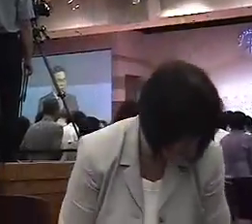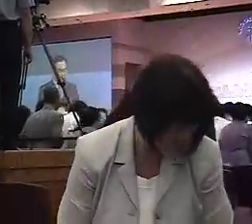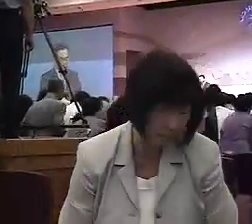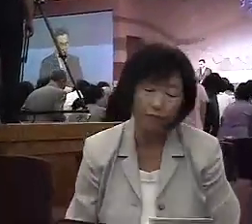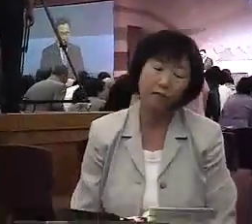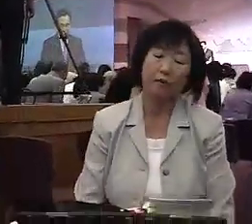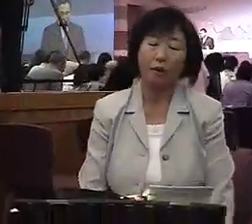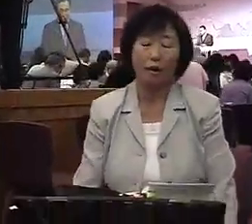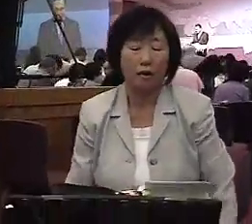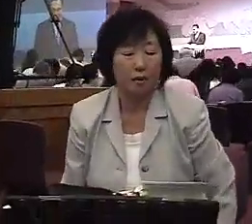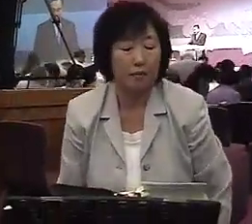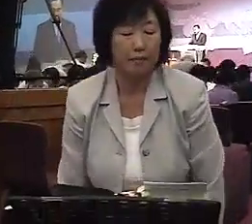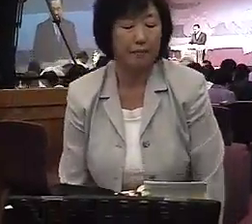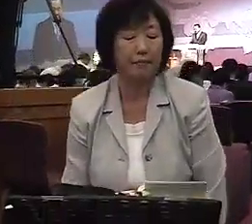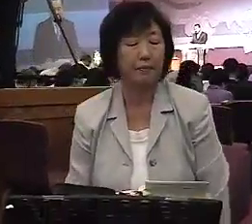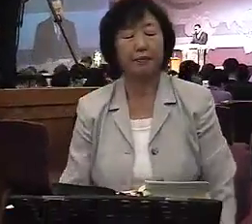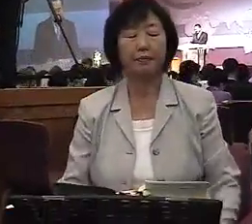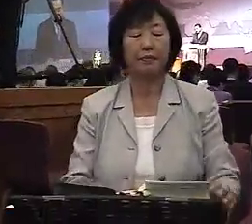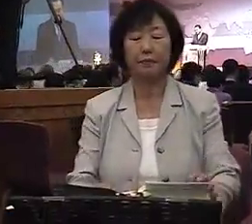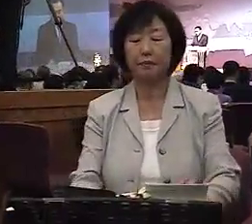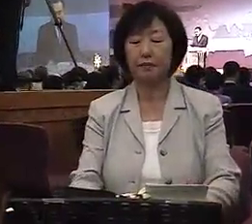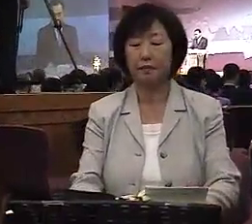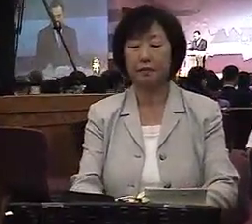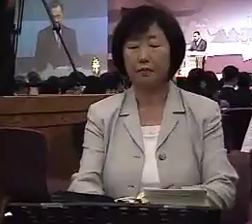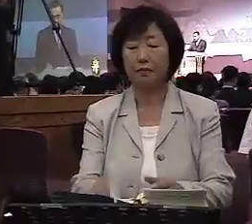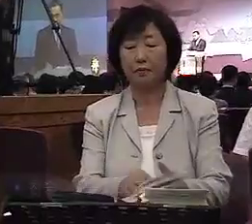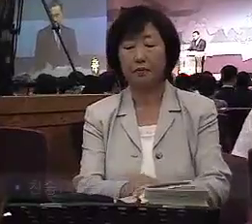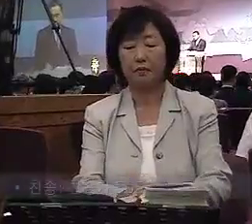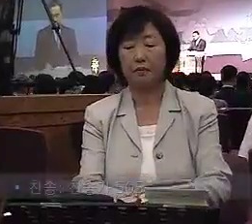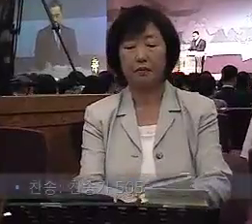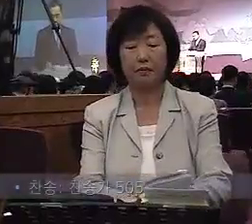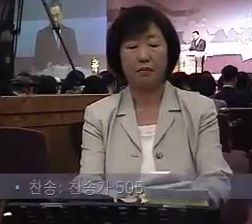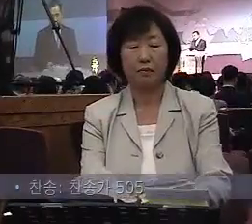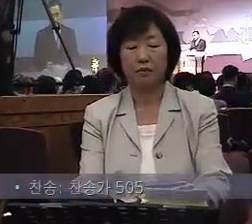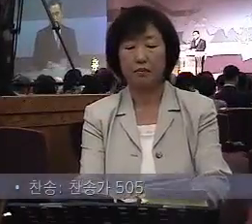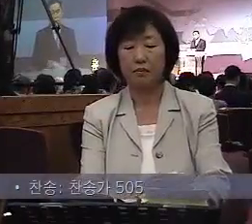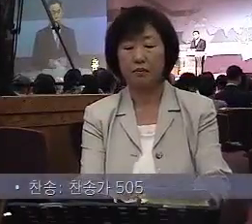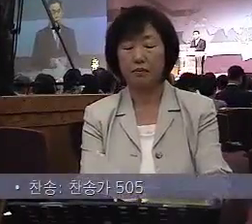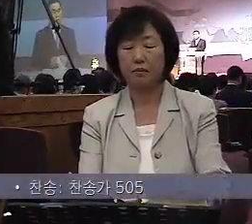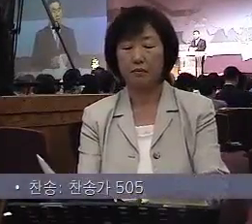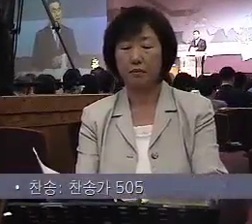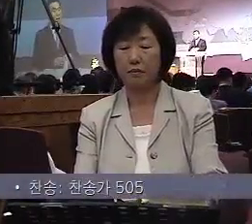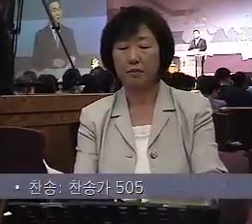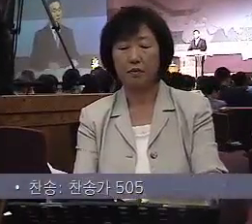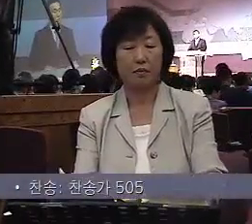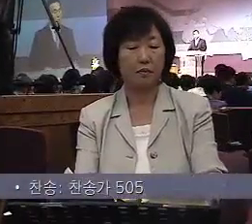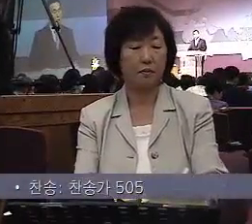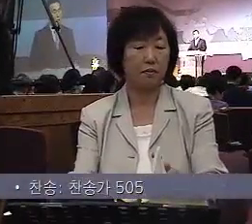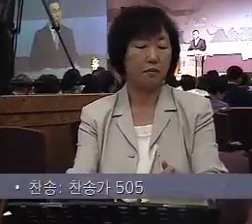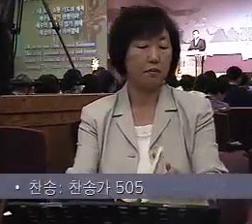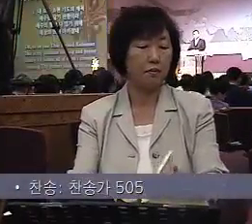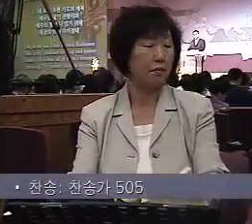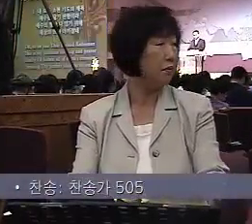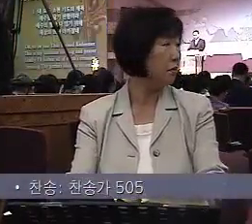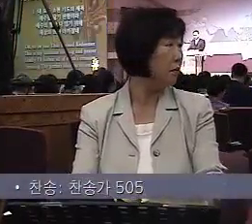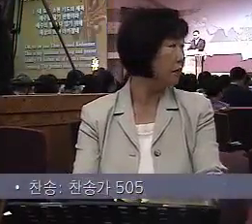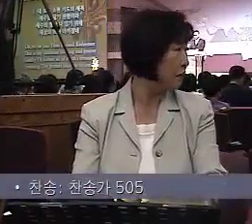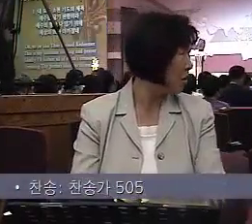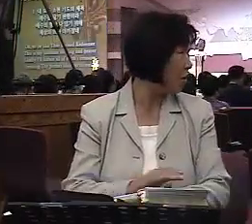사랑. 자리에 앉으셔서 찬송가 505장 내 모든 소원 기도의 제목 함께